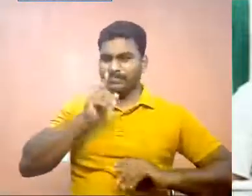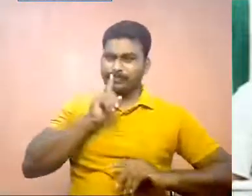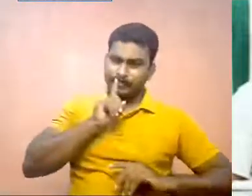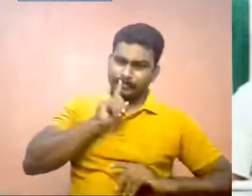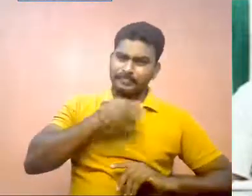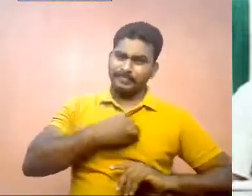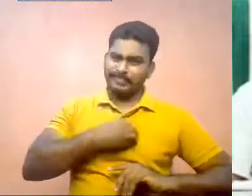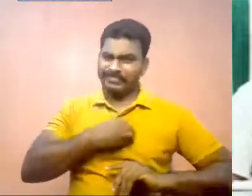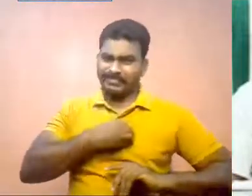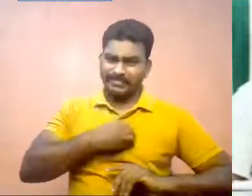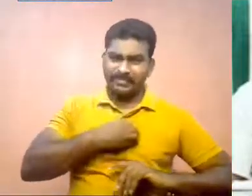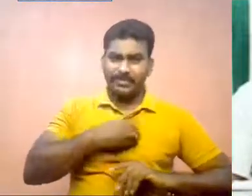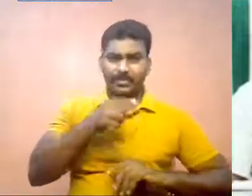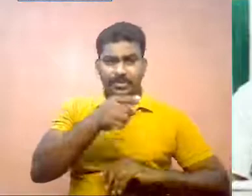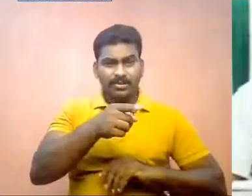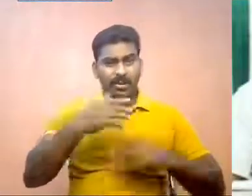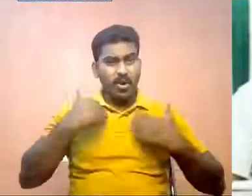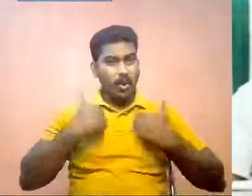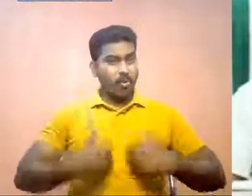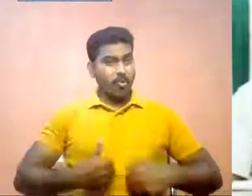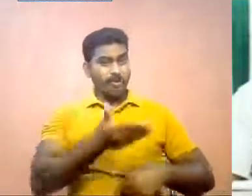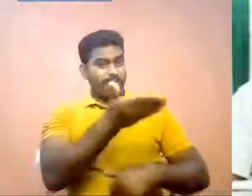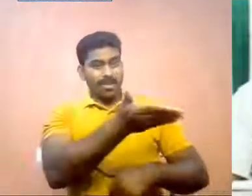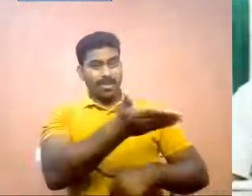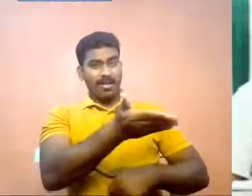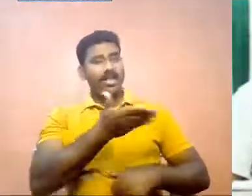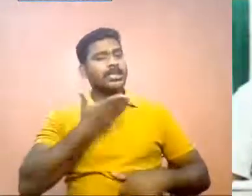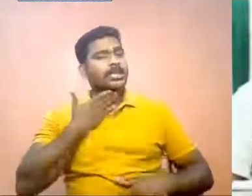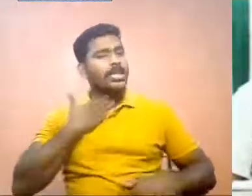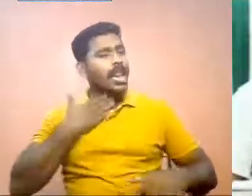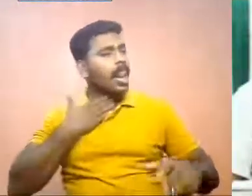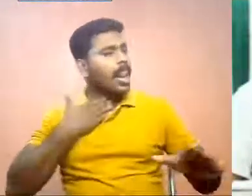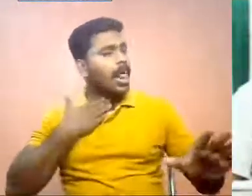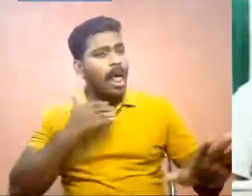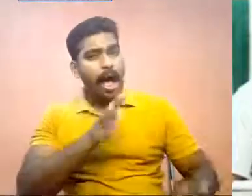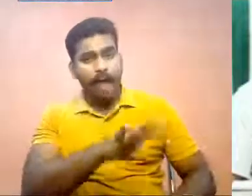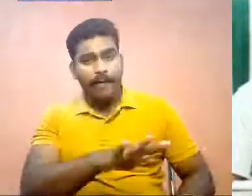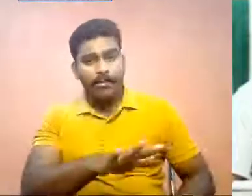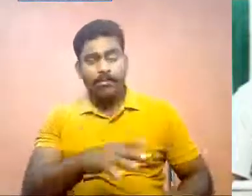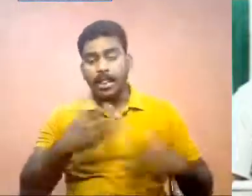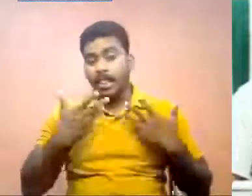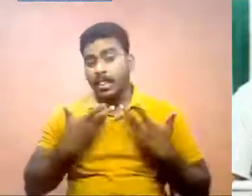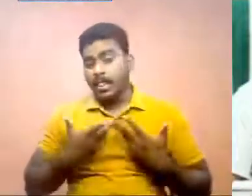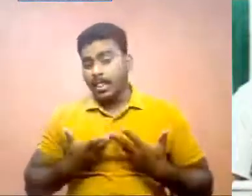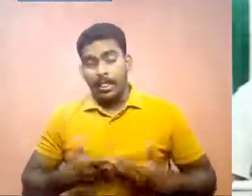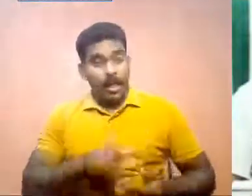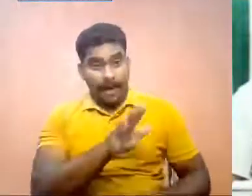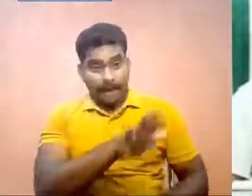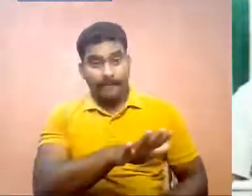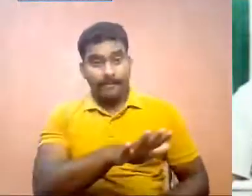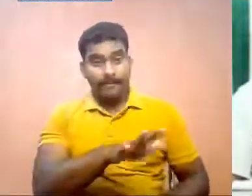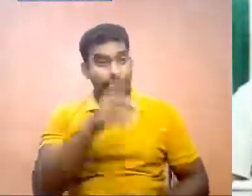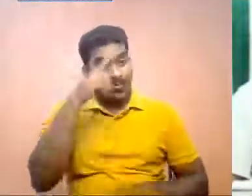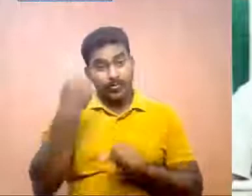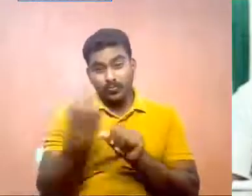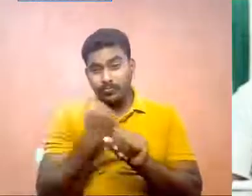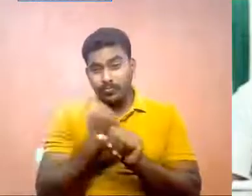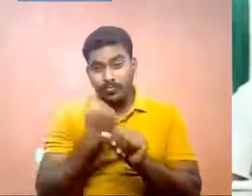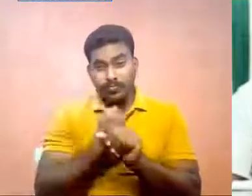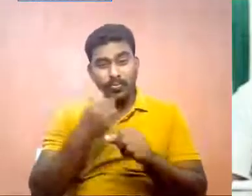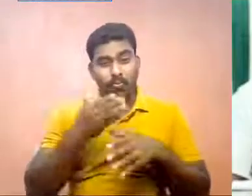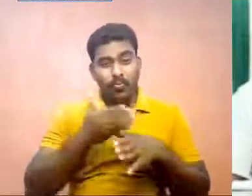അവർ മനുഷ്യരാണ്. അവർക്ക് ക്ഷീണമുണ്ടാകും. വെള്ളം കുടിച്ചില്ലെങ്കിൽ ഈ വെയിലത്ത് മോശമാണ്. അപ്പോൾ